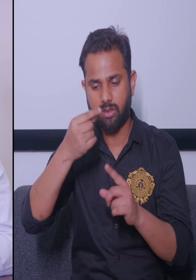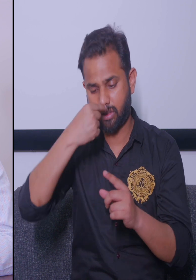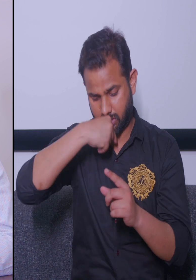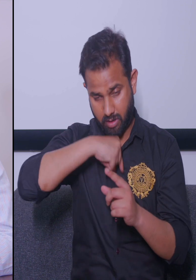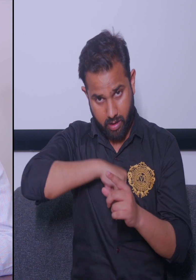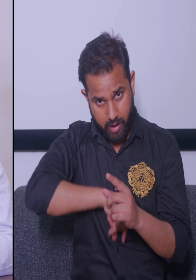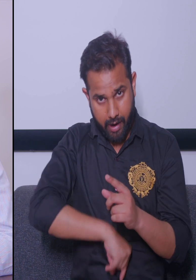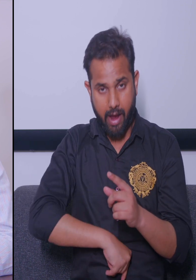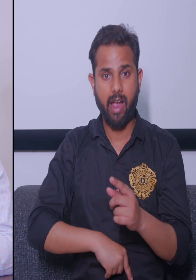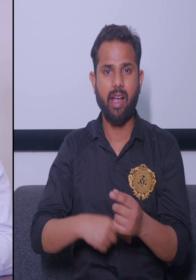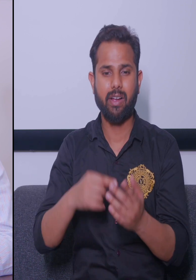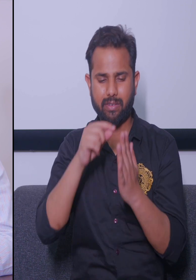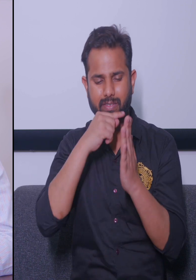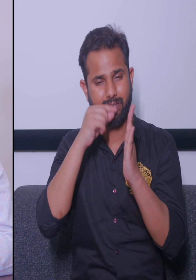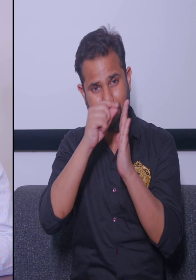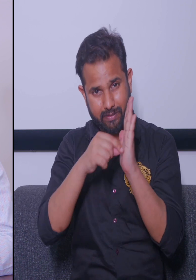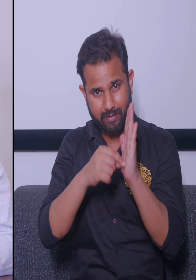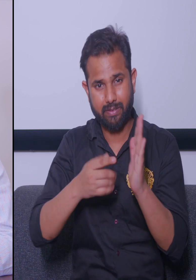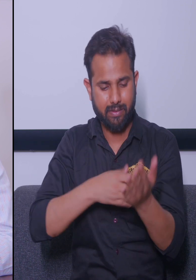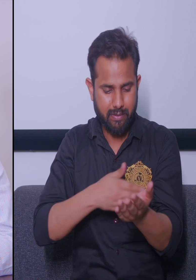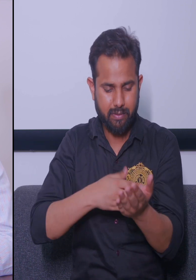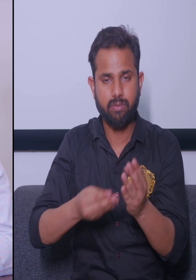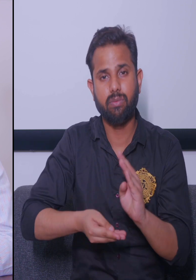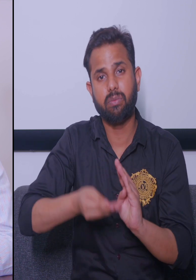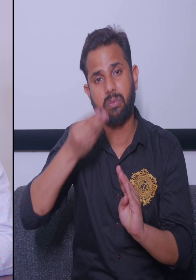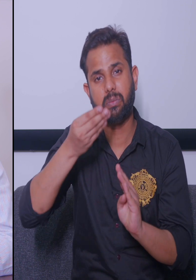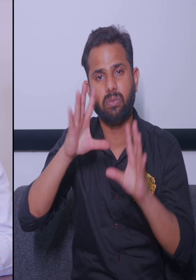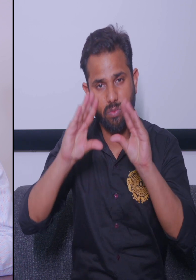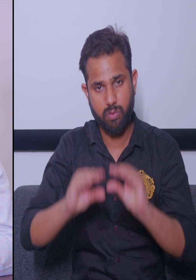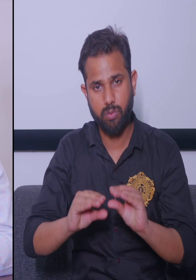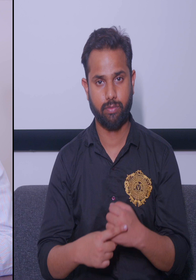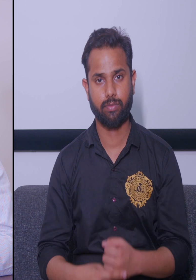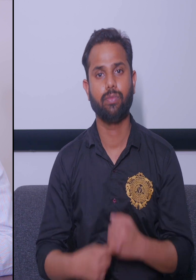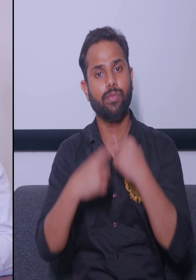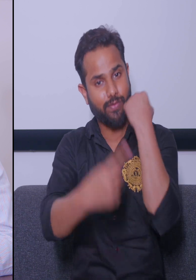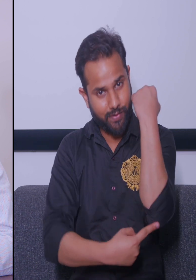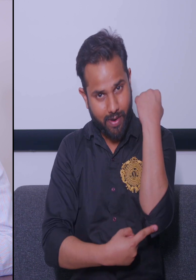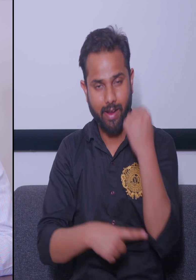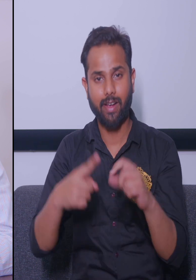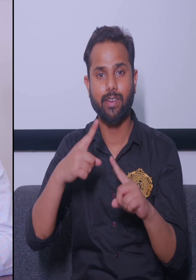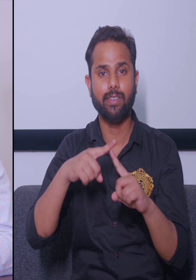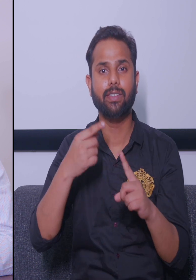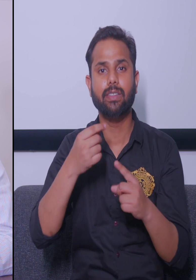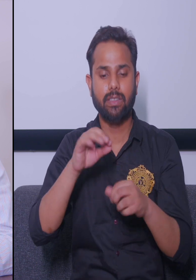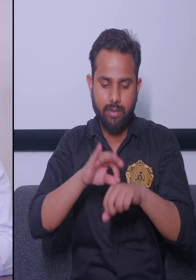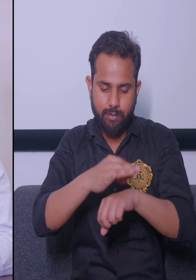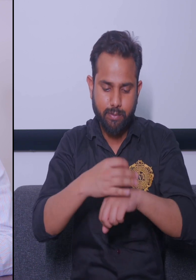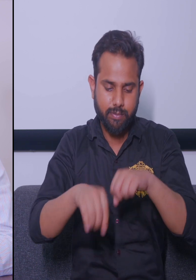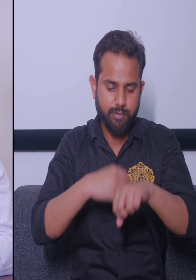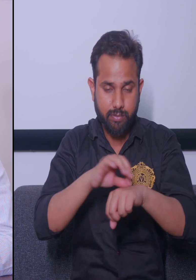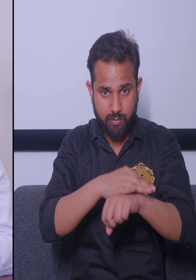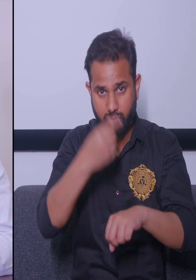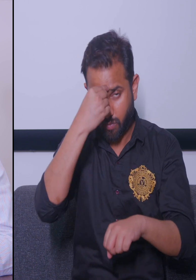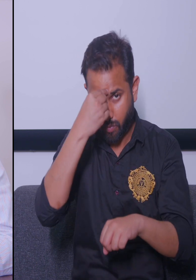ट्रीटमेंट। एंडोस्कोपिक ट्रीटमेंट यूजुअली अल्सर की ब्लीडिंग को रोकने के लिए किया जाता है। इसके बाद आखिरी ट्रीटमेंट सर्जिकल ऑप्शंस है, जो